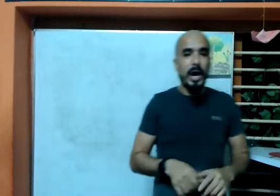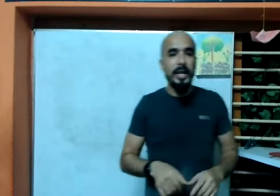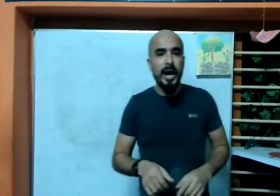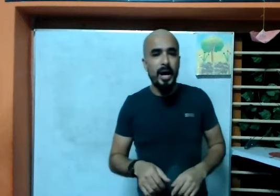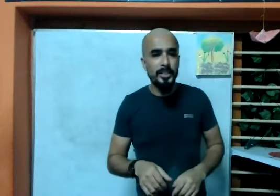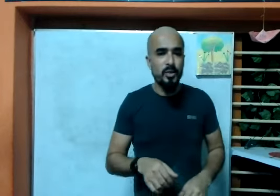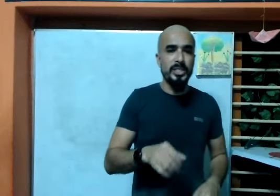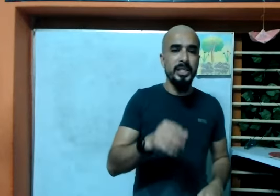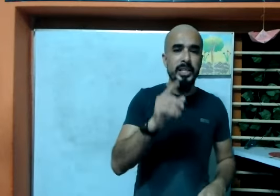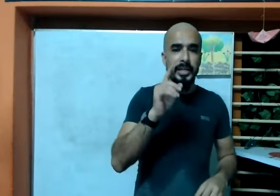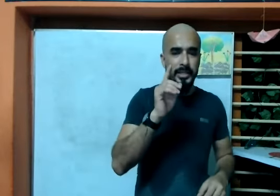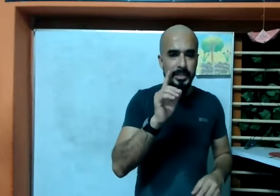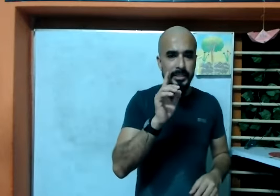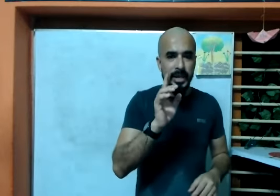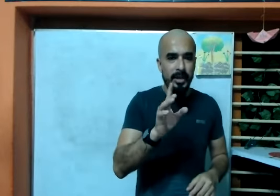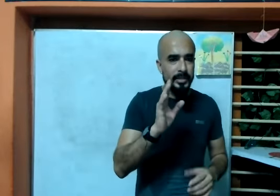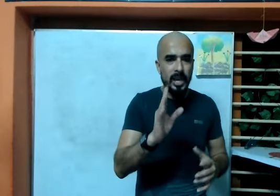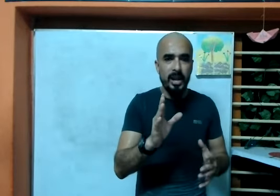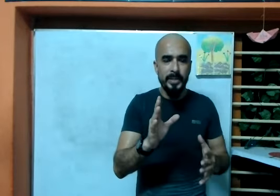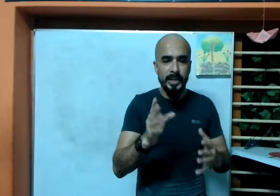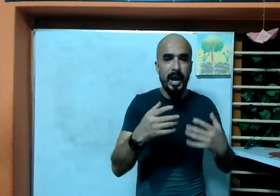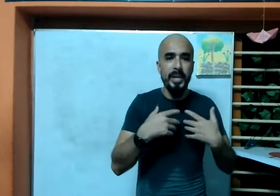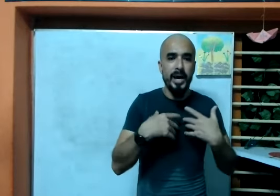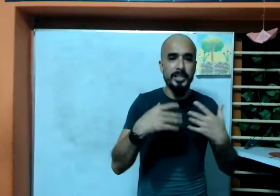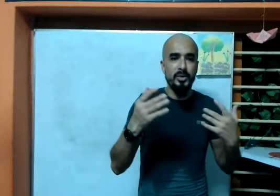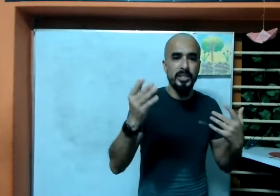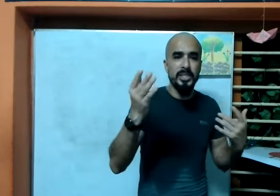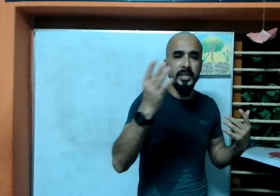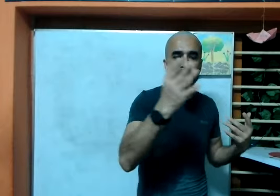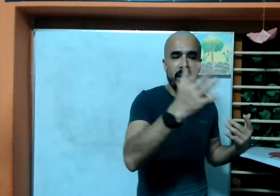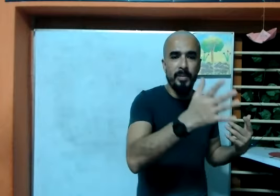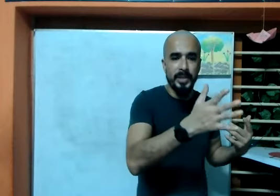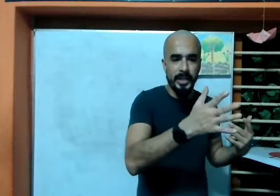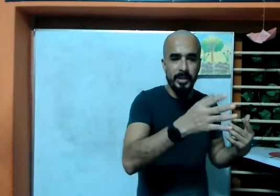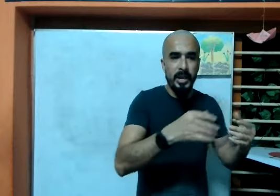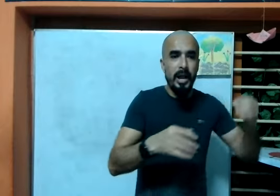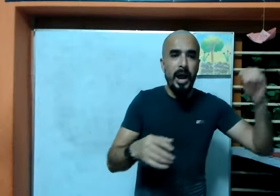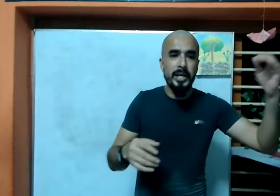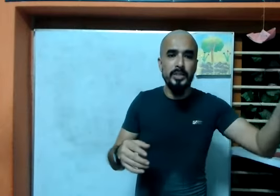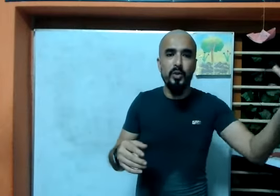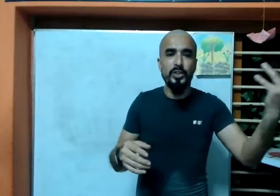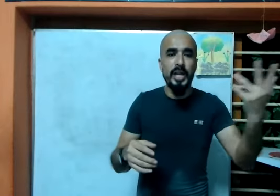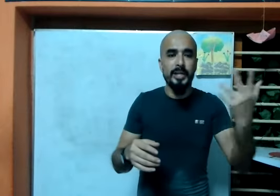আই আস্ক করেছি জারাফকে আমি আস্ক করেছি জারাফকে আস্ক করতে একটা